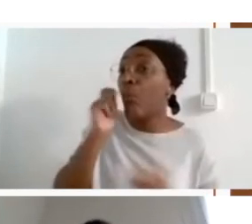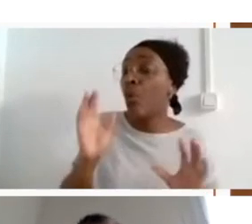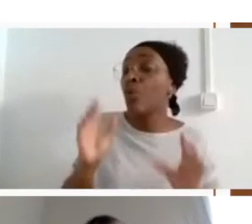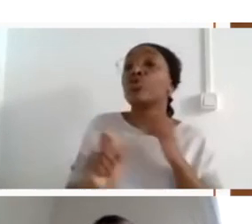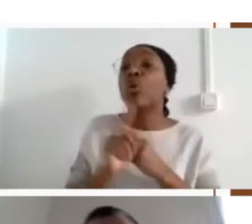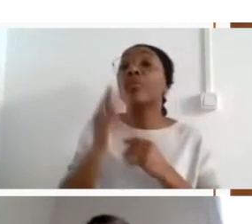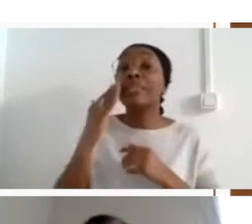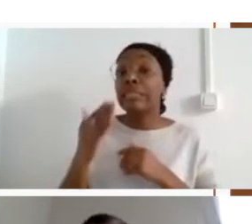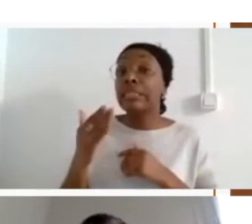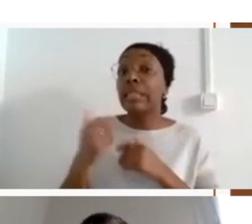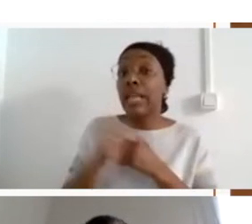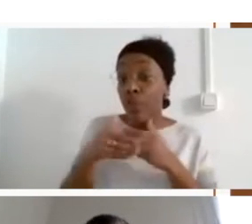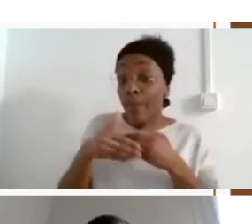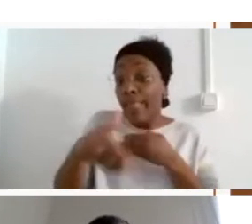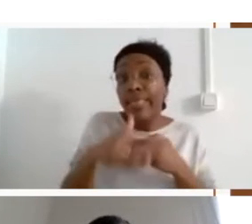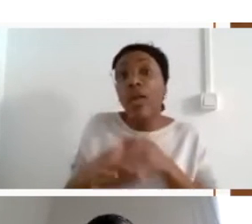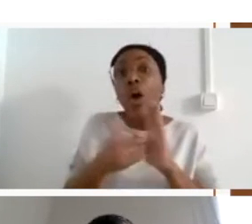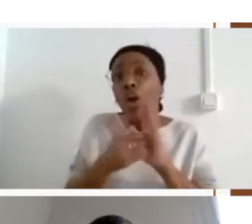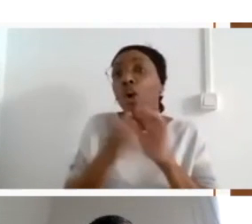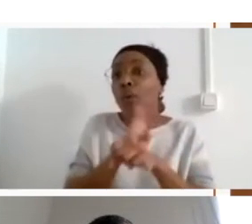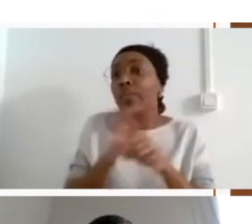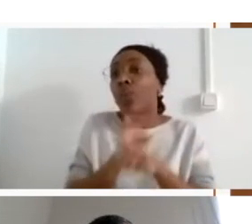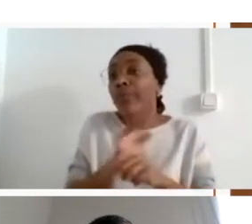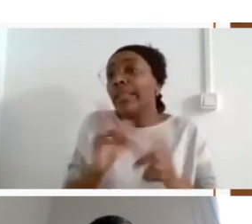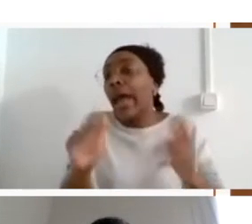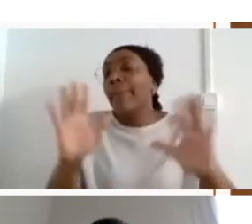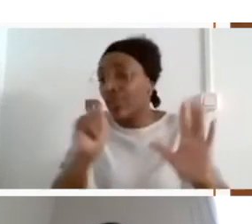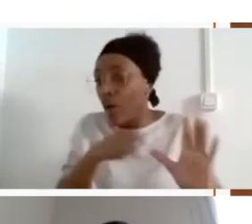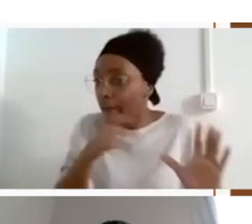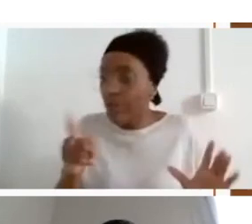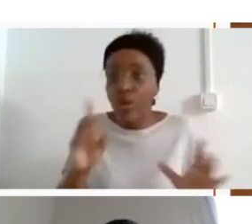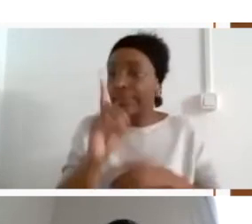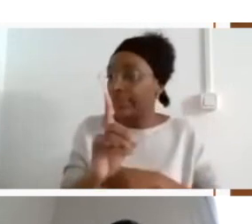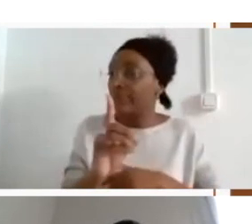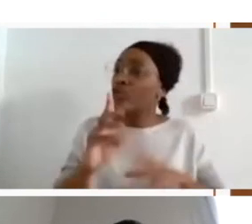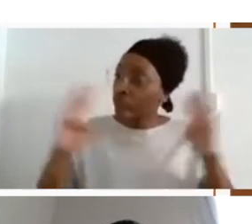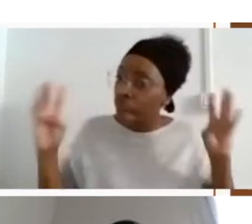semaine. Mais normalement, ça ne devrait pas poser de problème. Voilà, donc là, on est un peu,